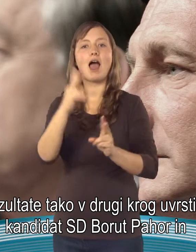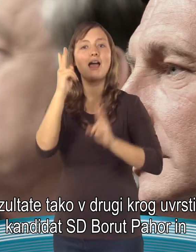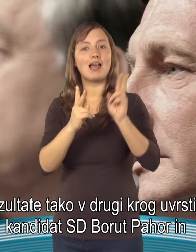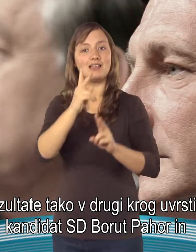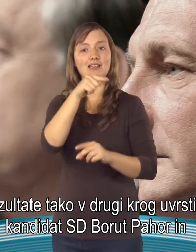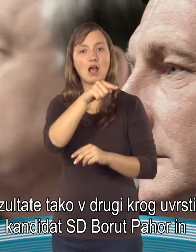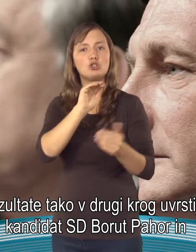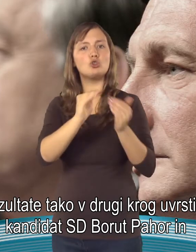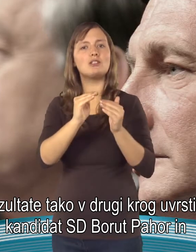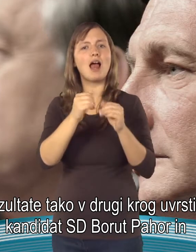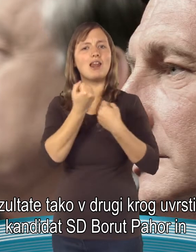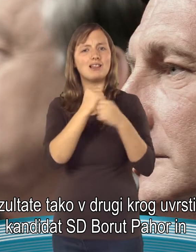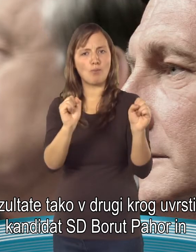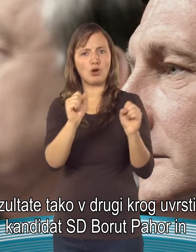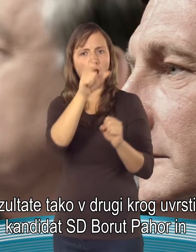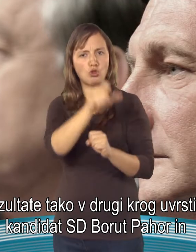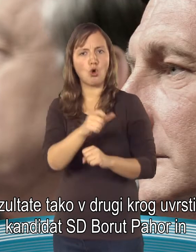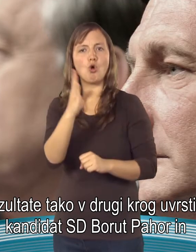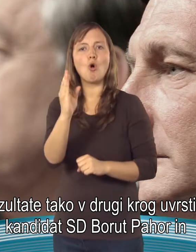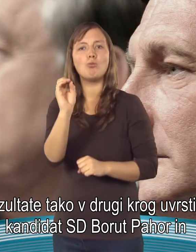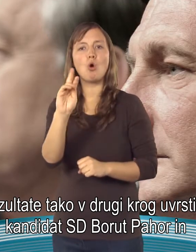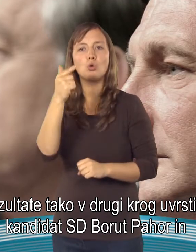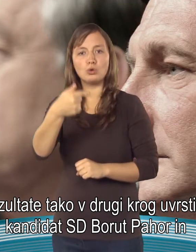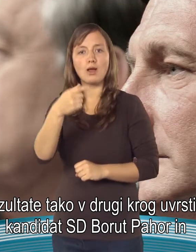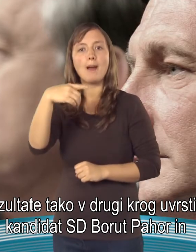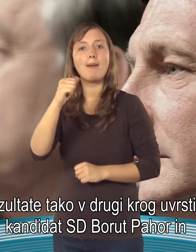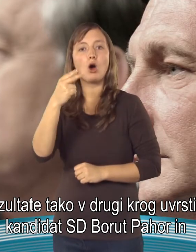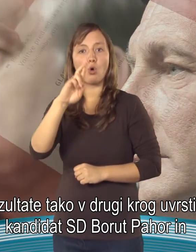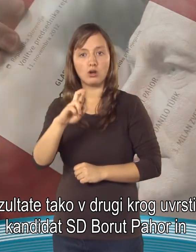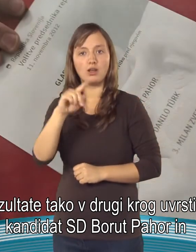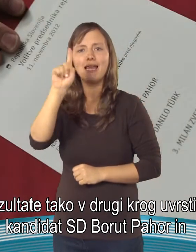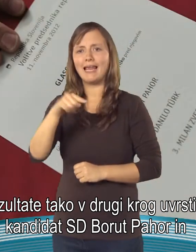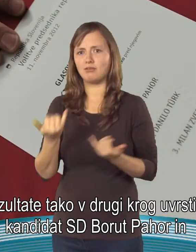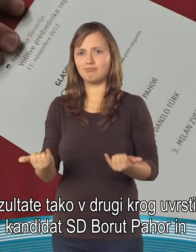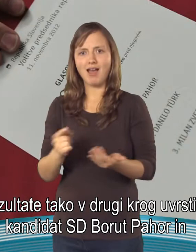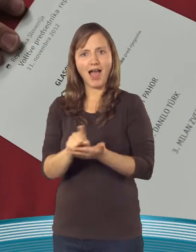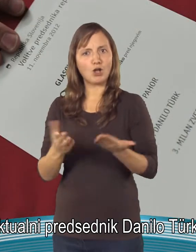SD Borut Pahor in aktualni predsednik Danilo Türk.